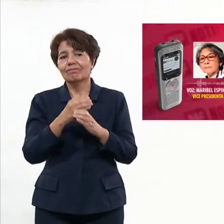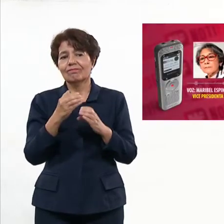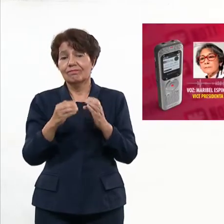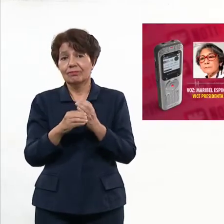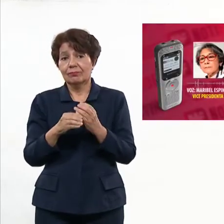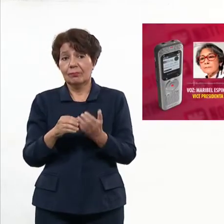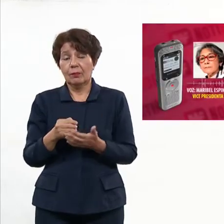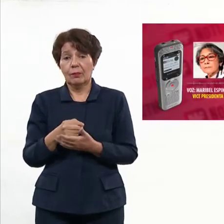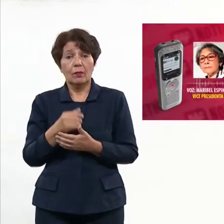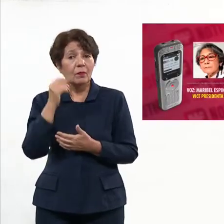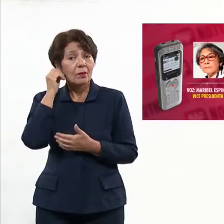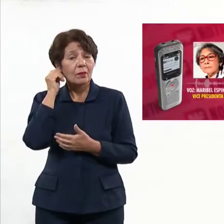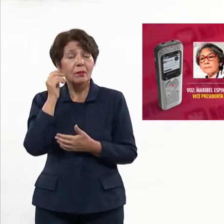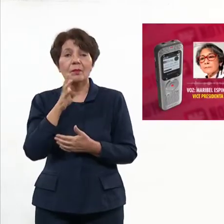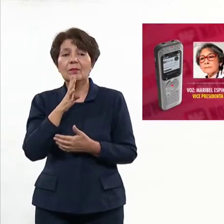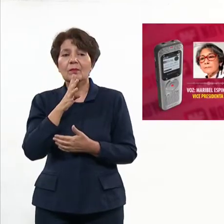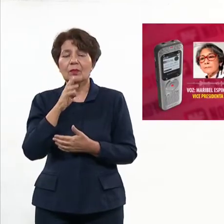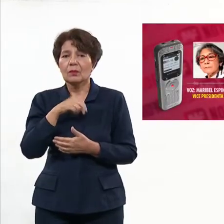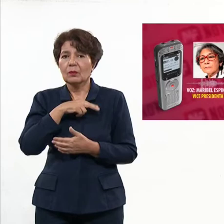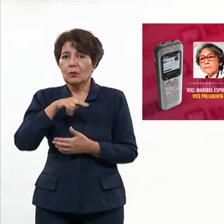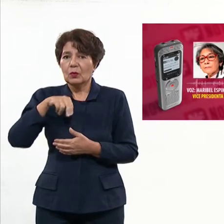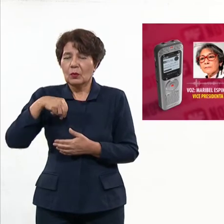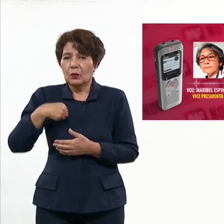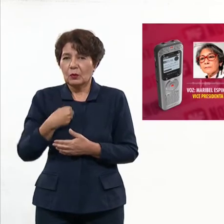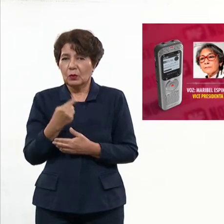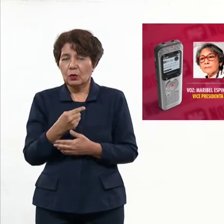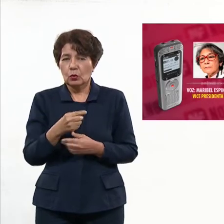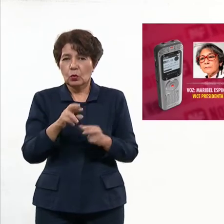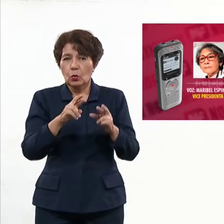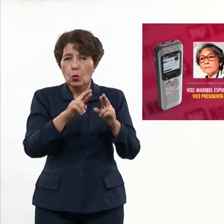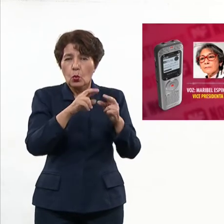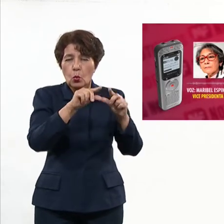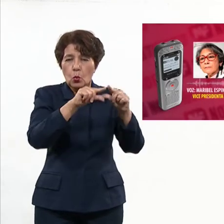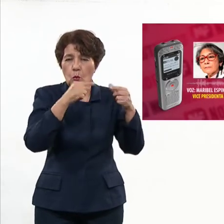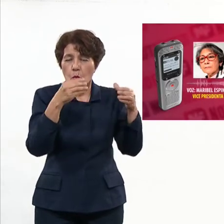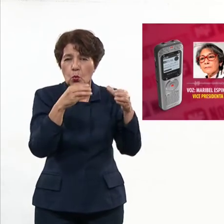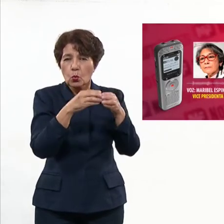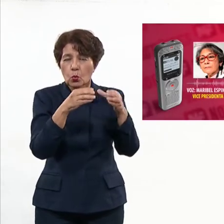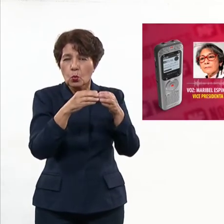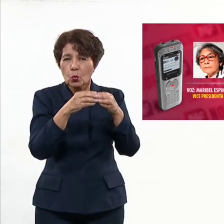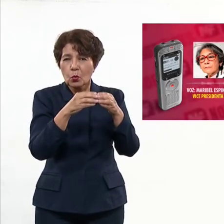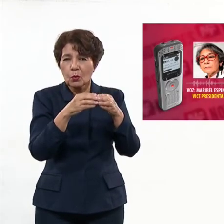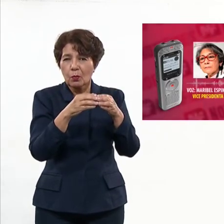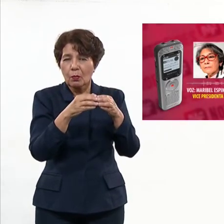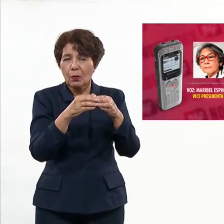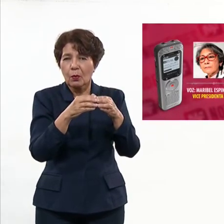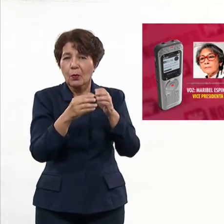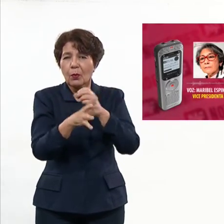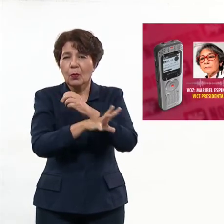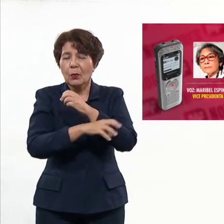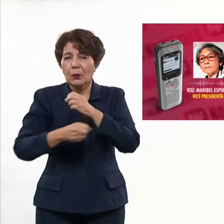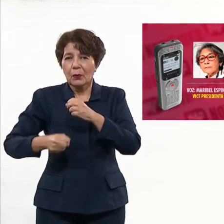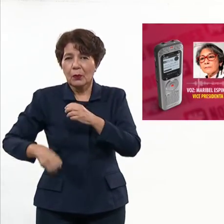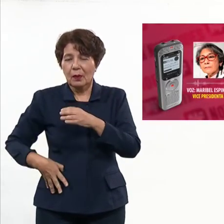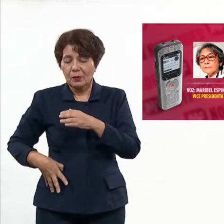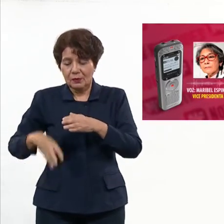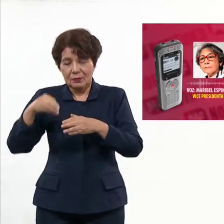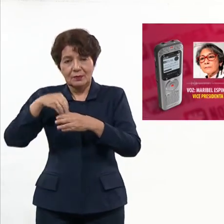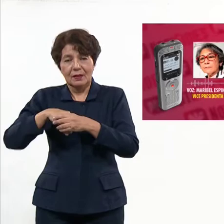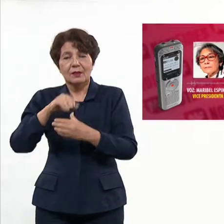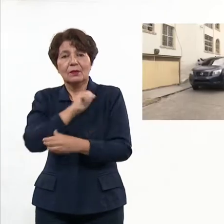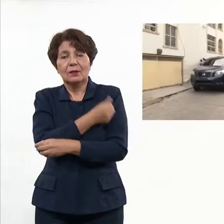es una red criminal gobernando y el pueblo hondureño